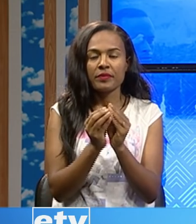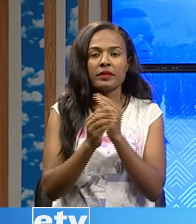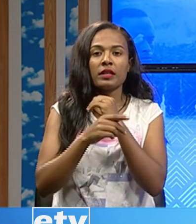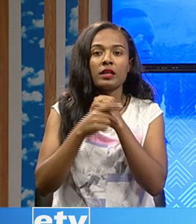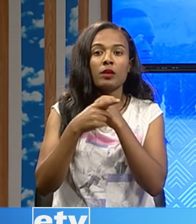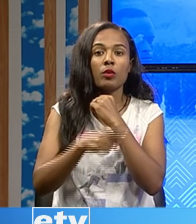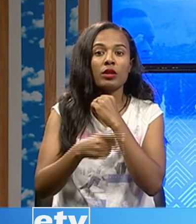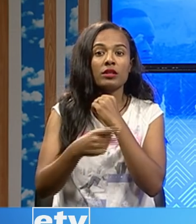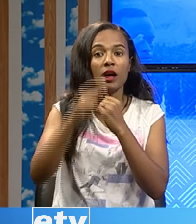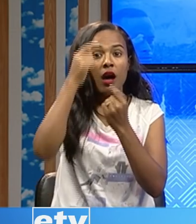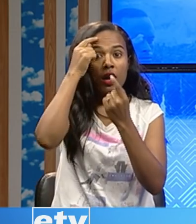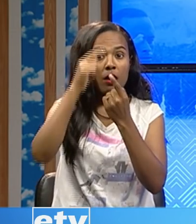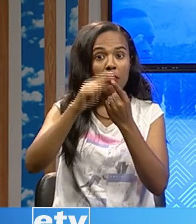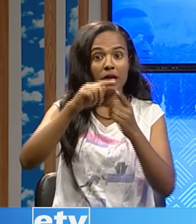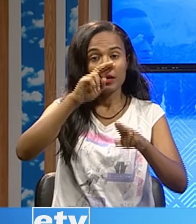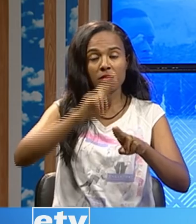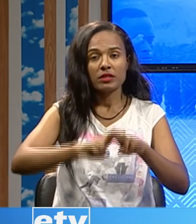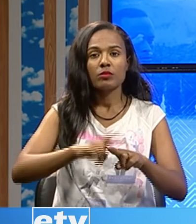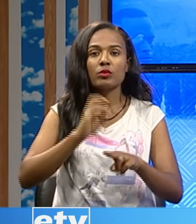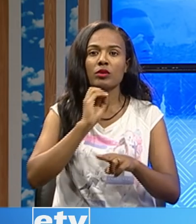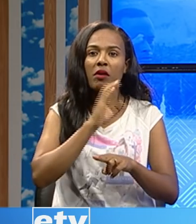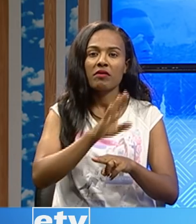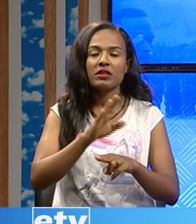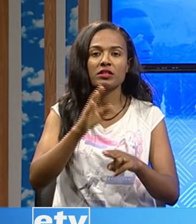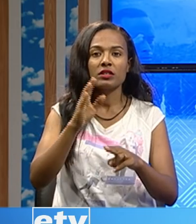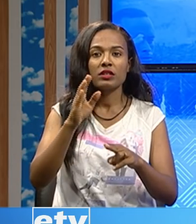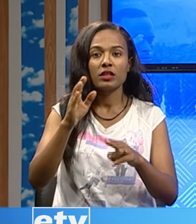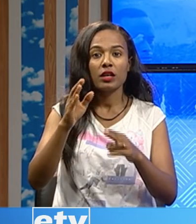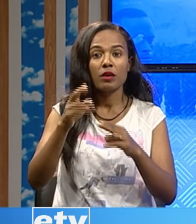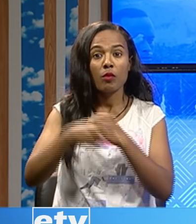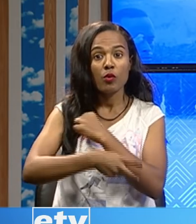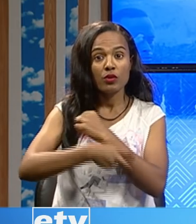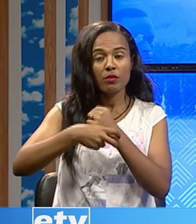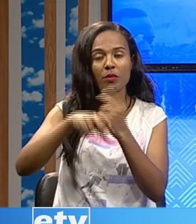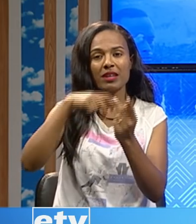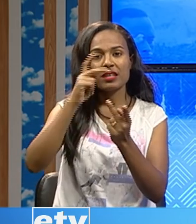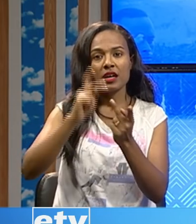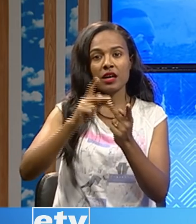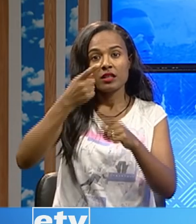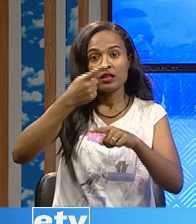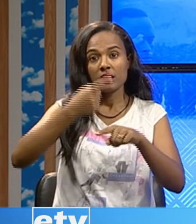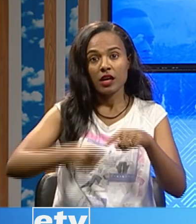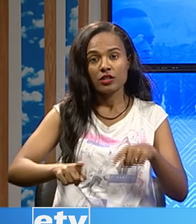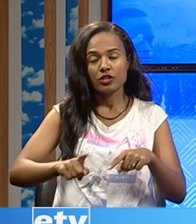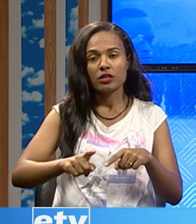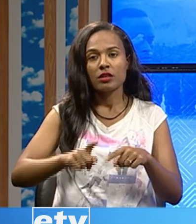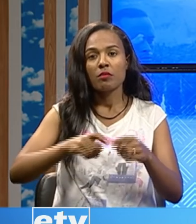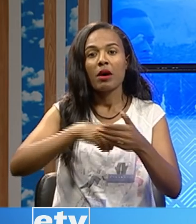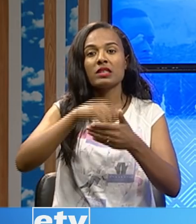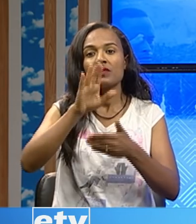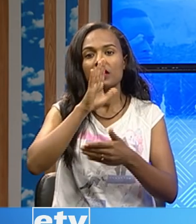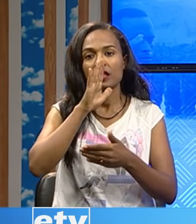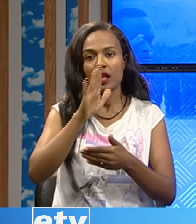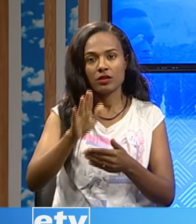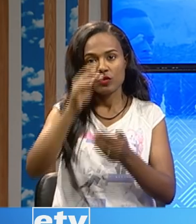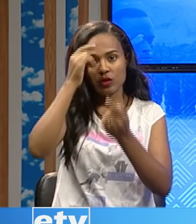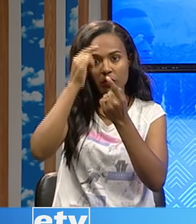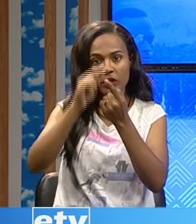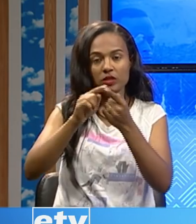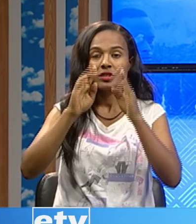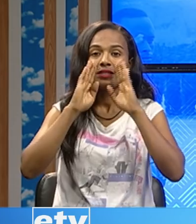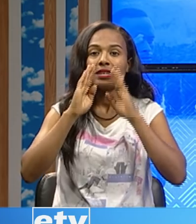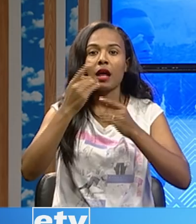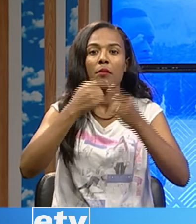ለፖለቲካ ዓላማ ያስቀመጠውን የማፍረስ የማውደም የመዝረፍ ፍላጎት ማሳካት እንዳይችል ትጥቁን ማስፈታት ነው ግባችን። ሰላም ማምጣት